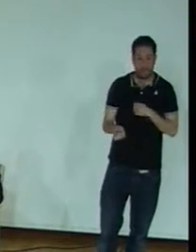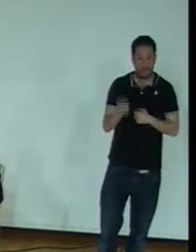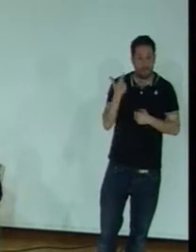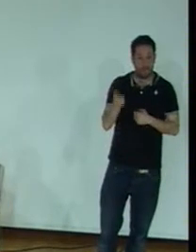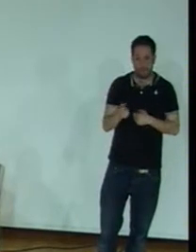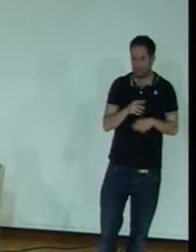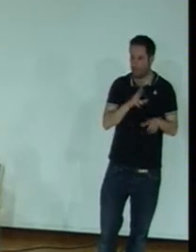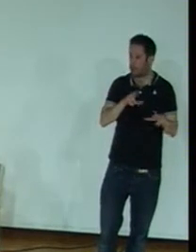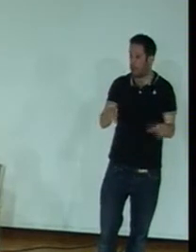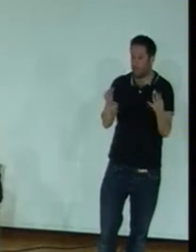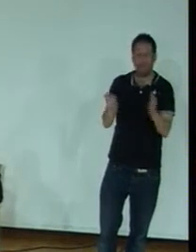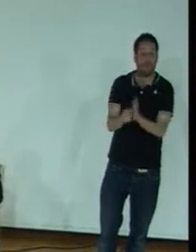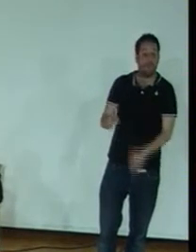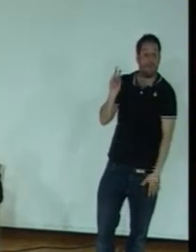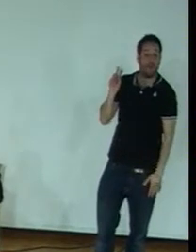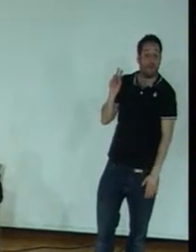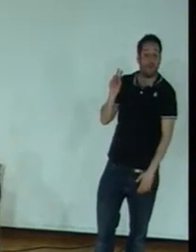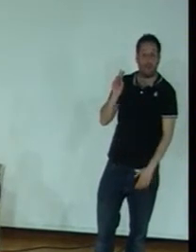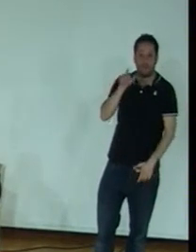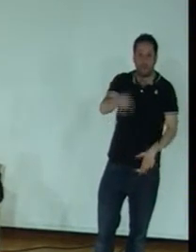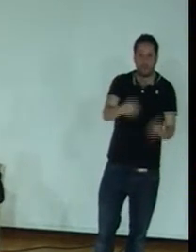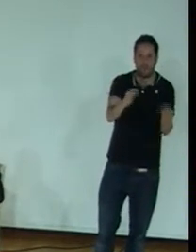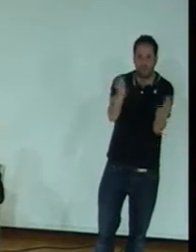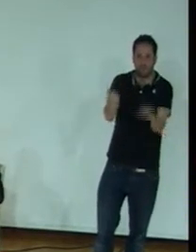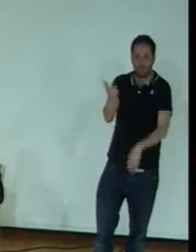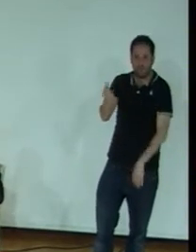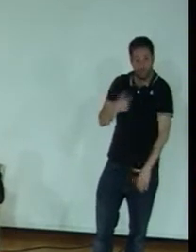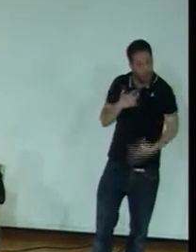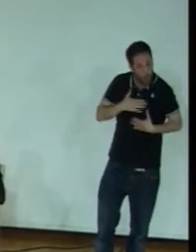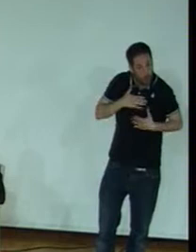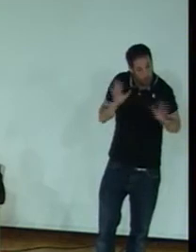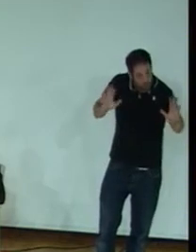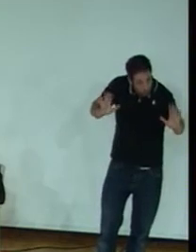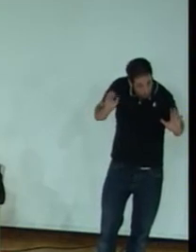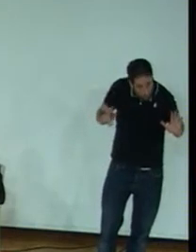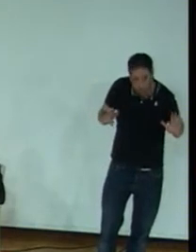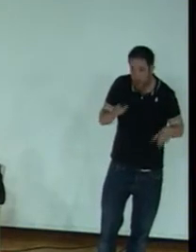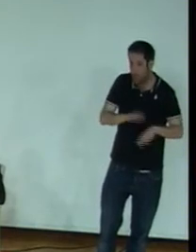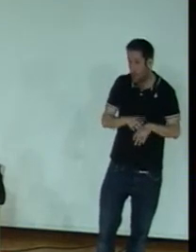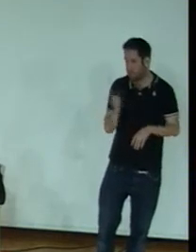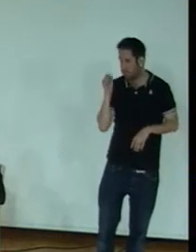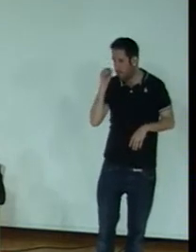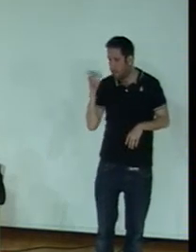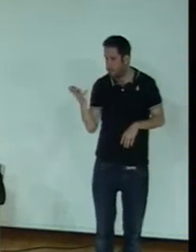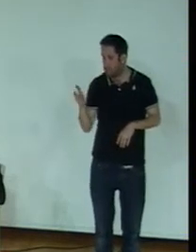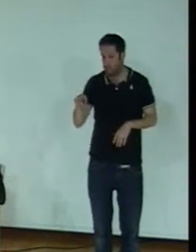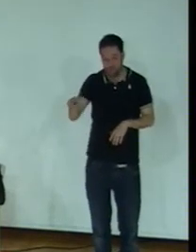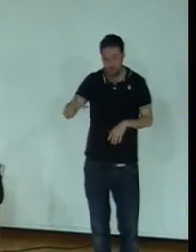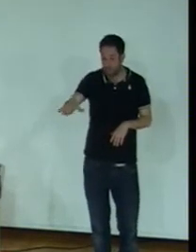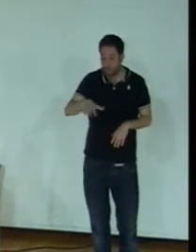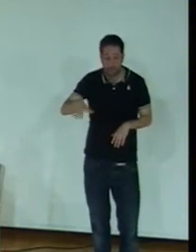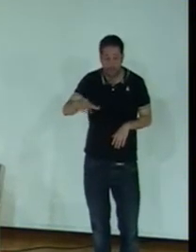à les retrouver après les attentats, et j'en suis le premier satisfait. On s'aperçoit également qu'en tout cas, ils n'étaient